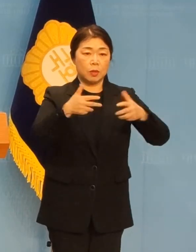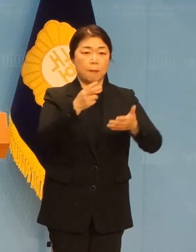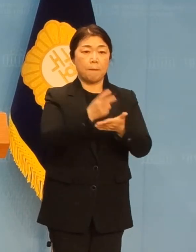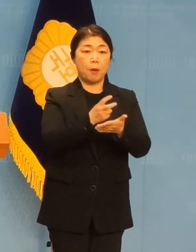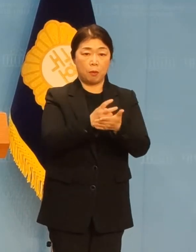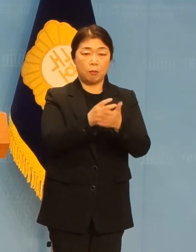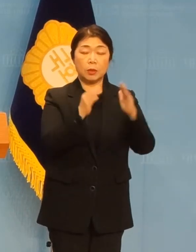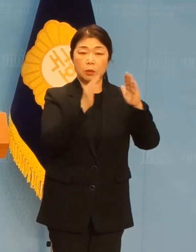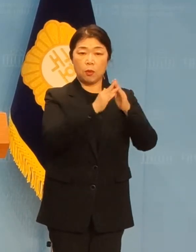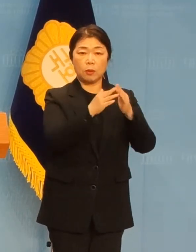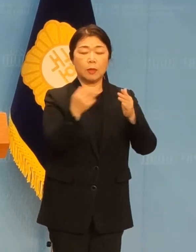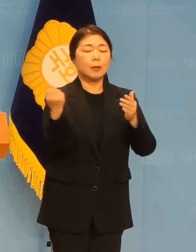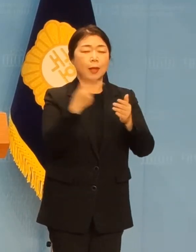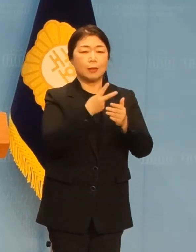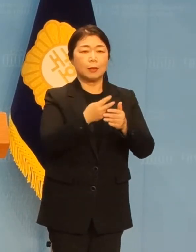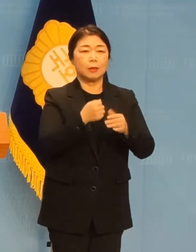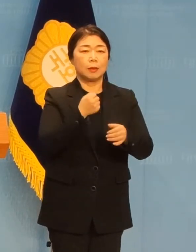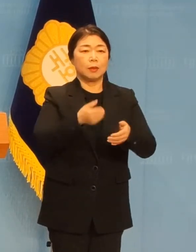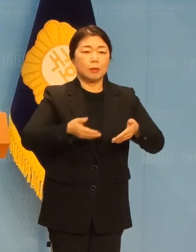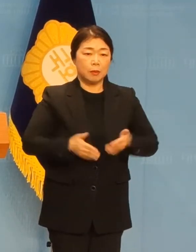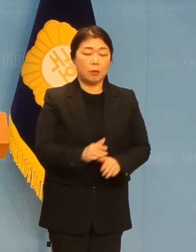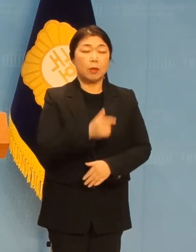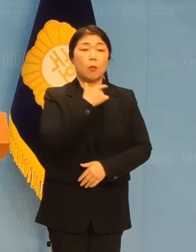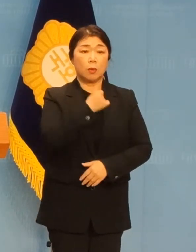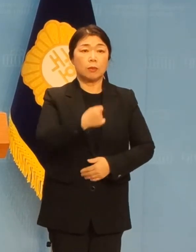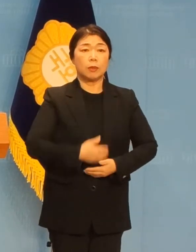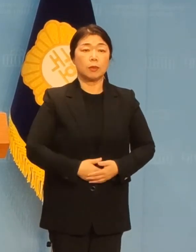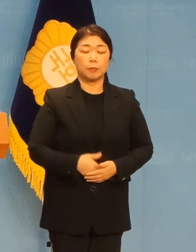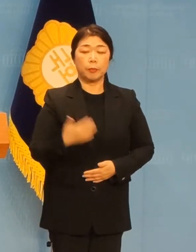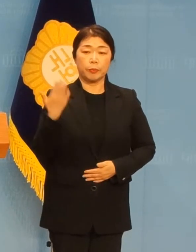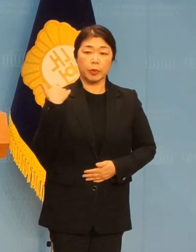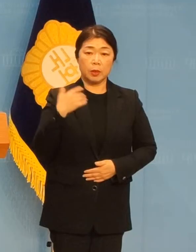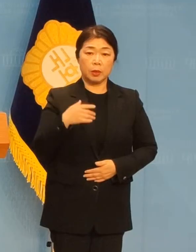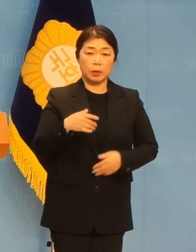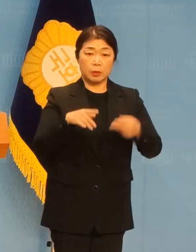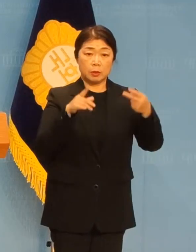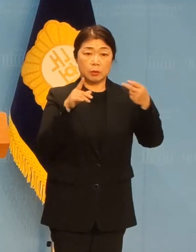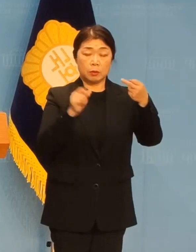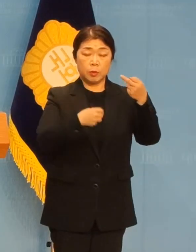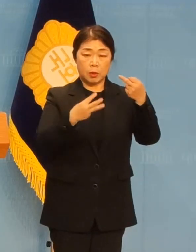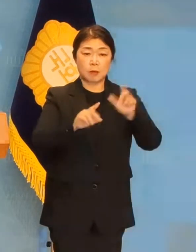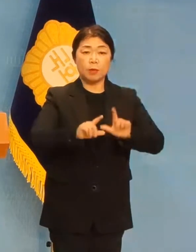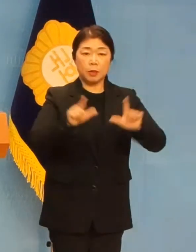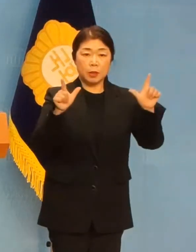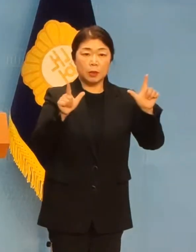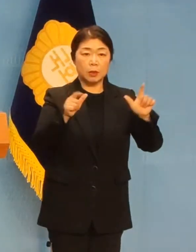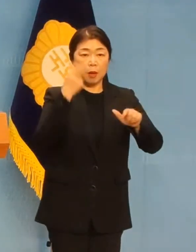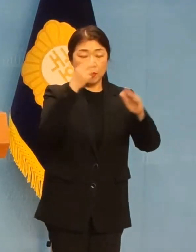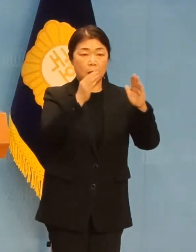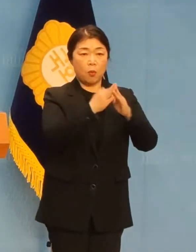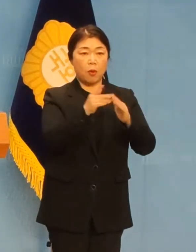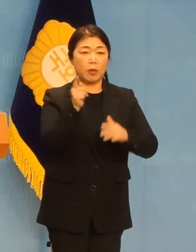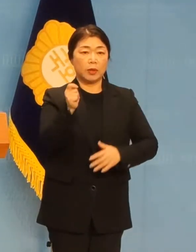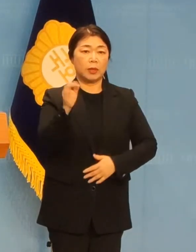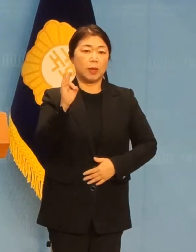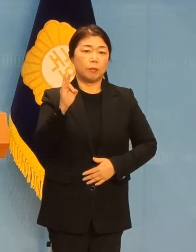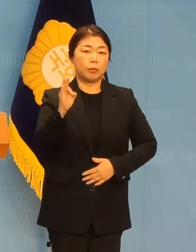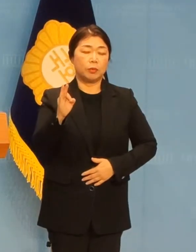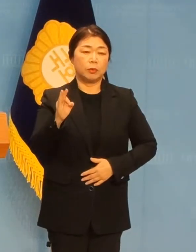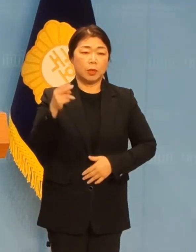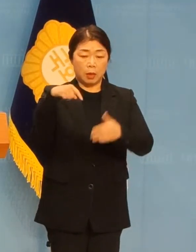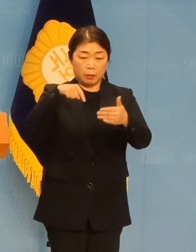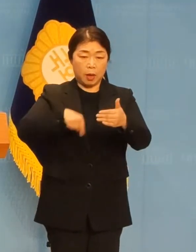헌법기관으로 거듭나기를 바랍니다. 지난 3일 감사원 운영 쇄신 TF의 내부 감사